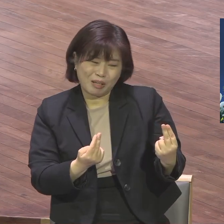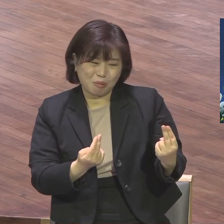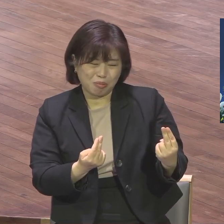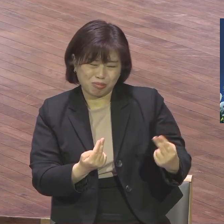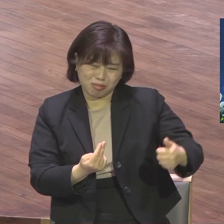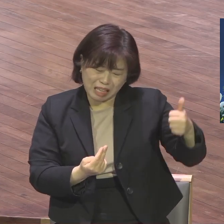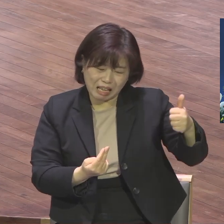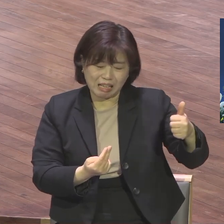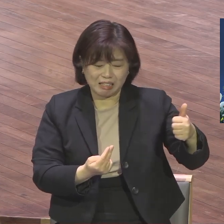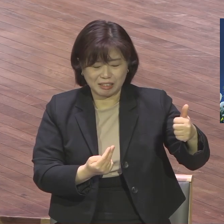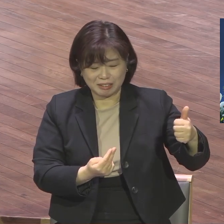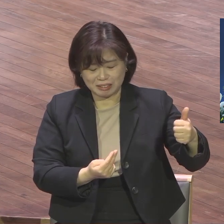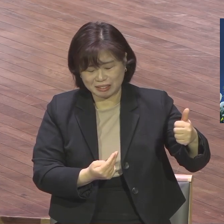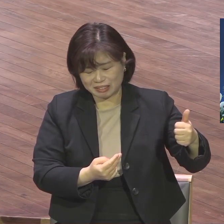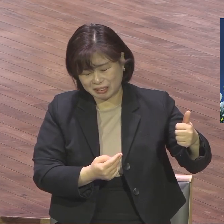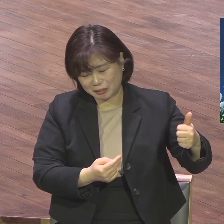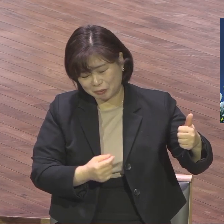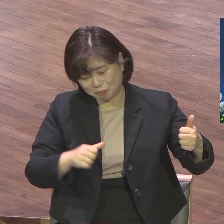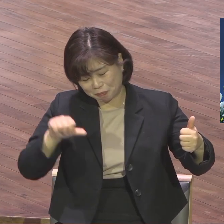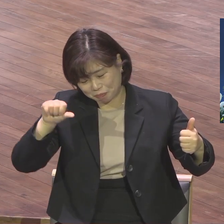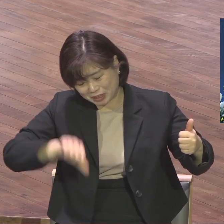사람에 대한 미움과 시기 질투